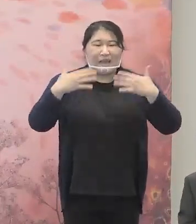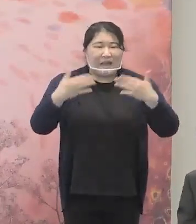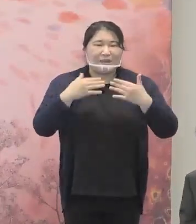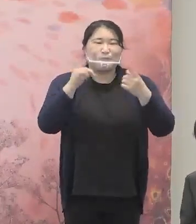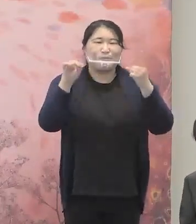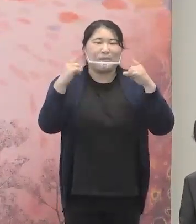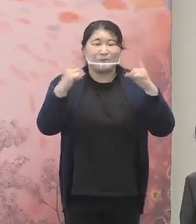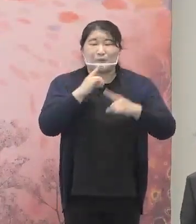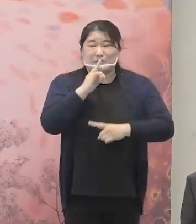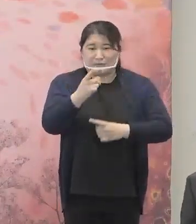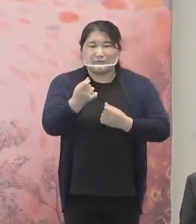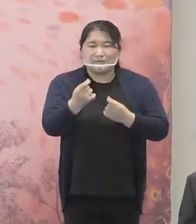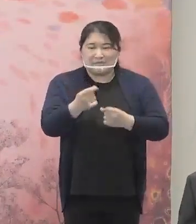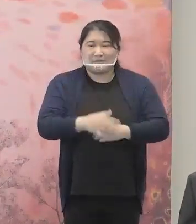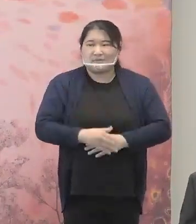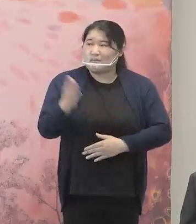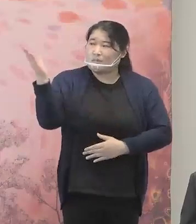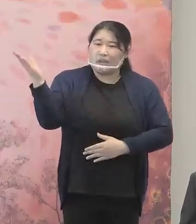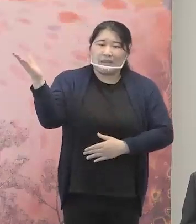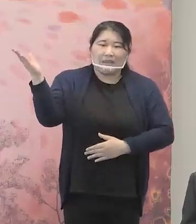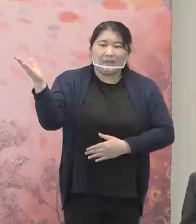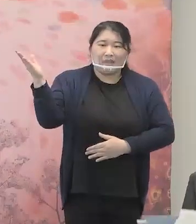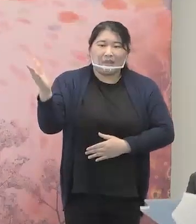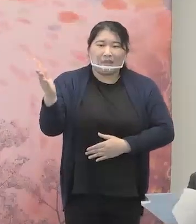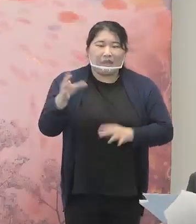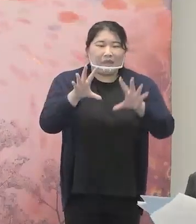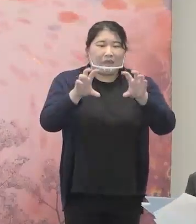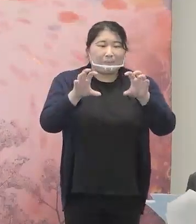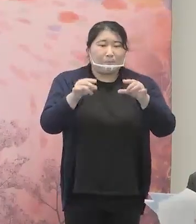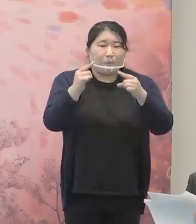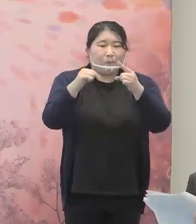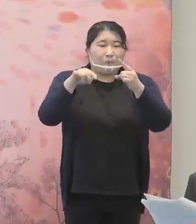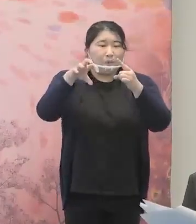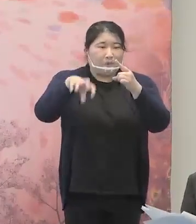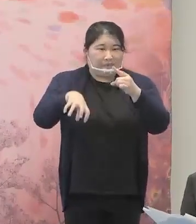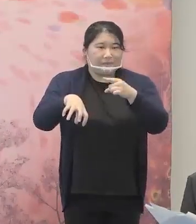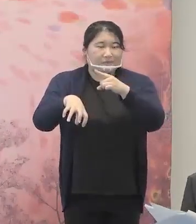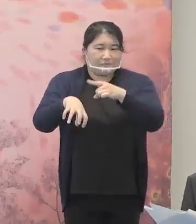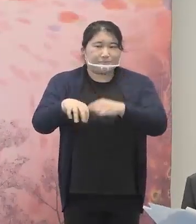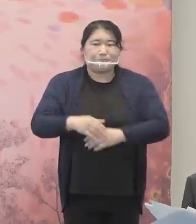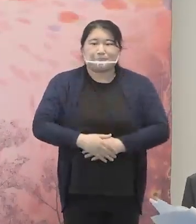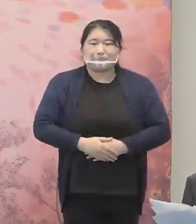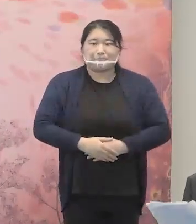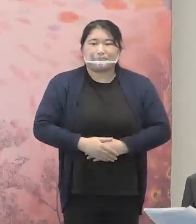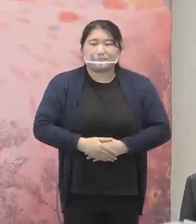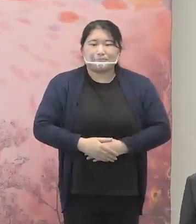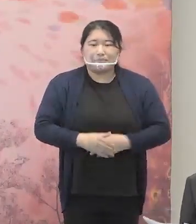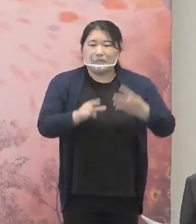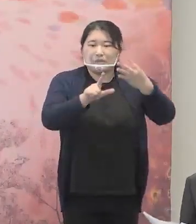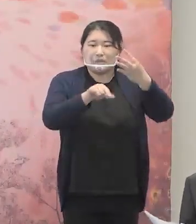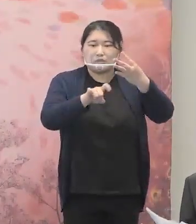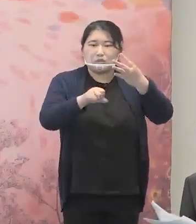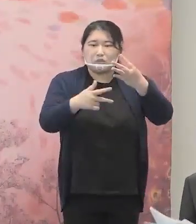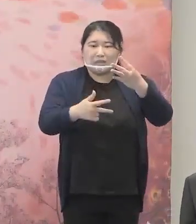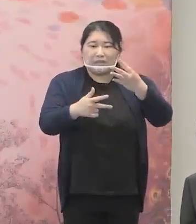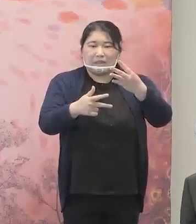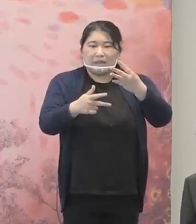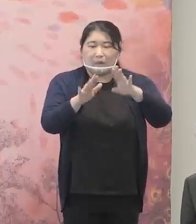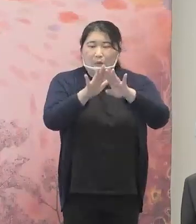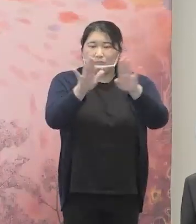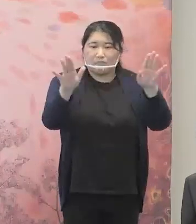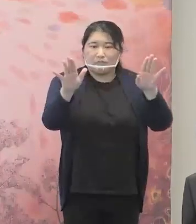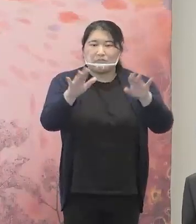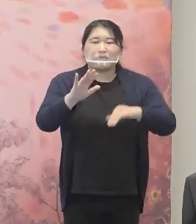青森春祭りですね青森春祭り、このちょっとバット公園会場の少し下に書いてございますけれども4月17日オープンなんです